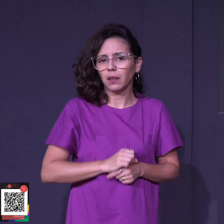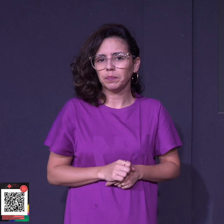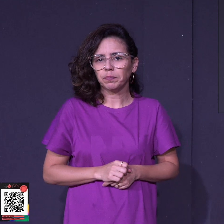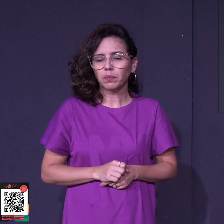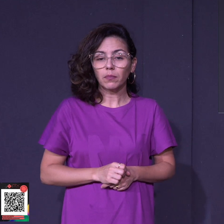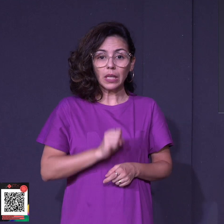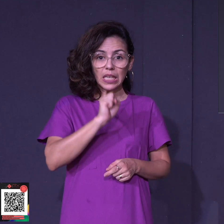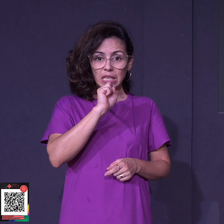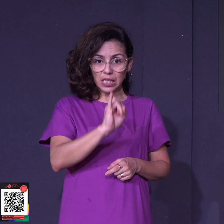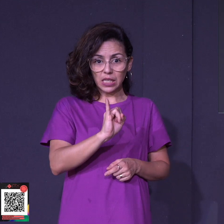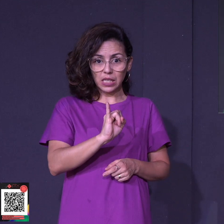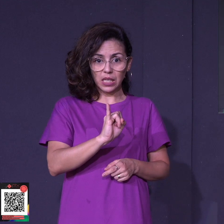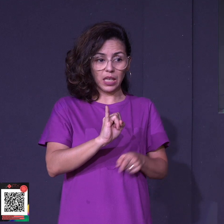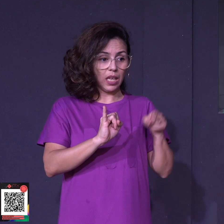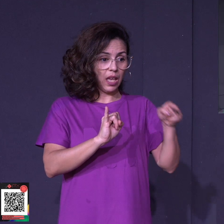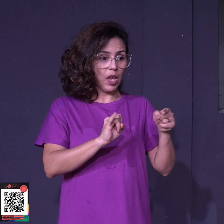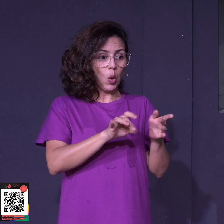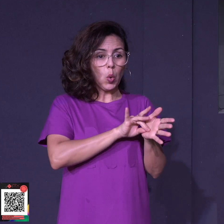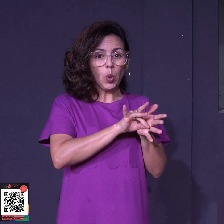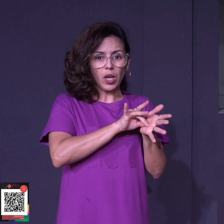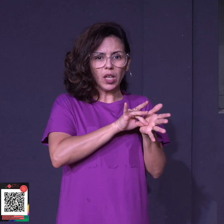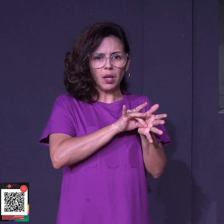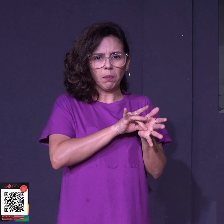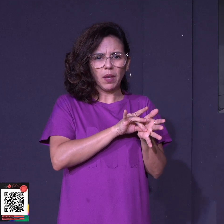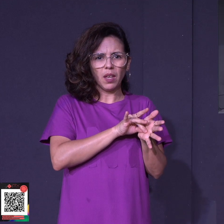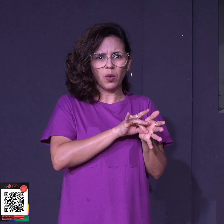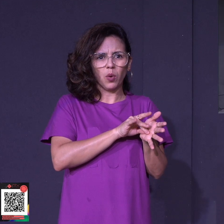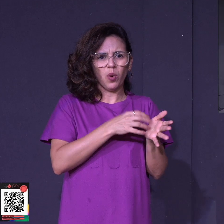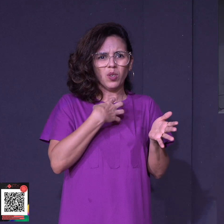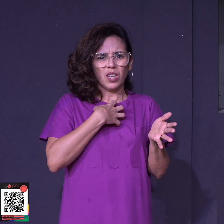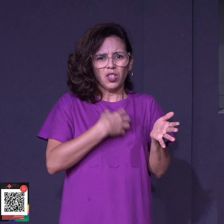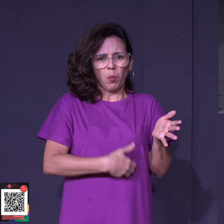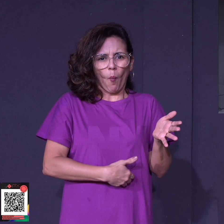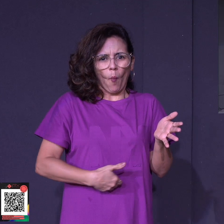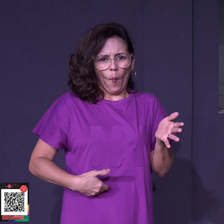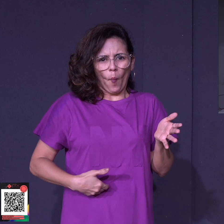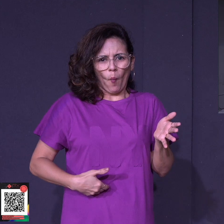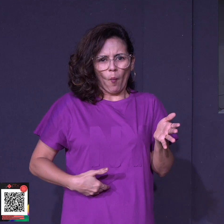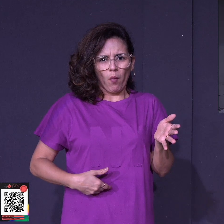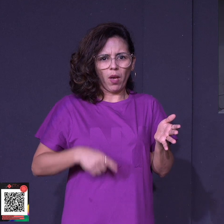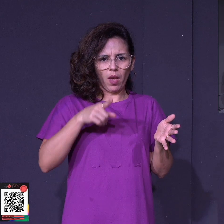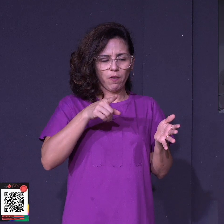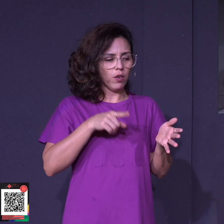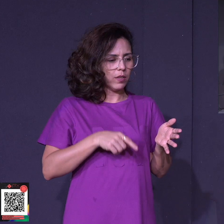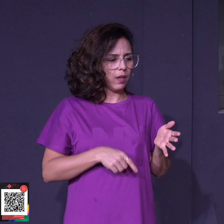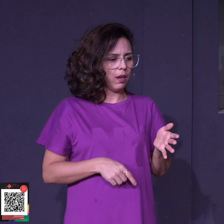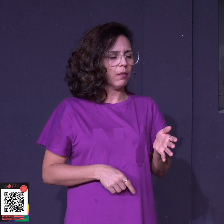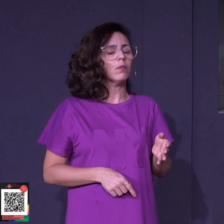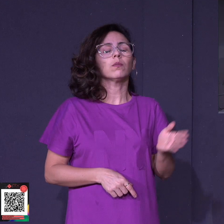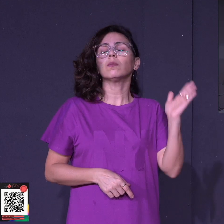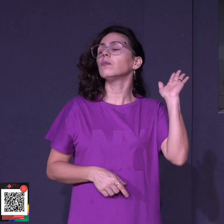miserável morrer de fome. É isso que diz a Bíblia? Tem que ser crente, irmão.